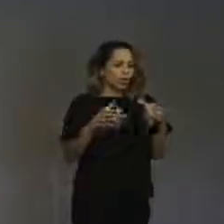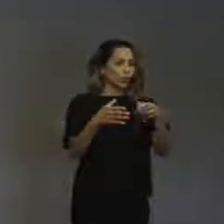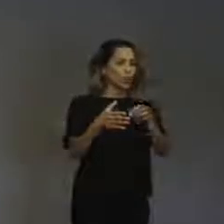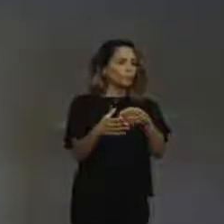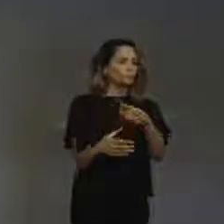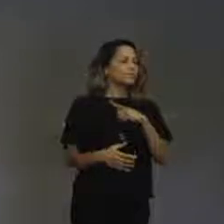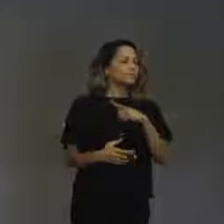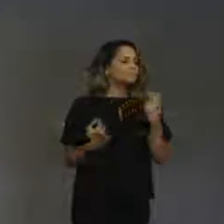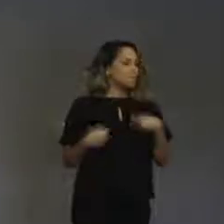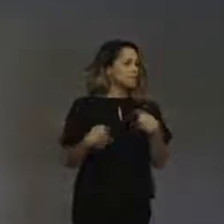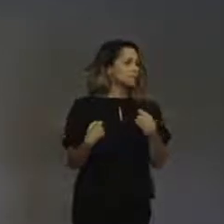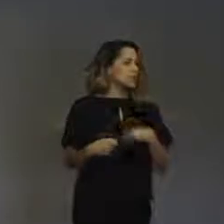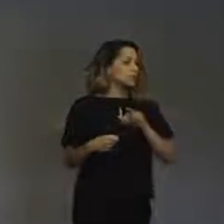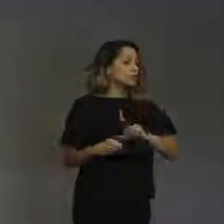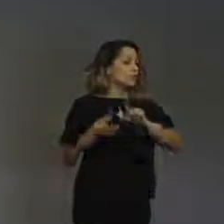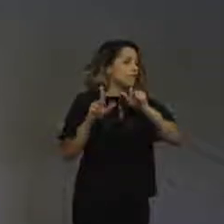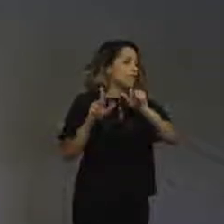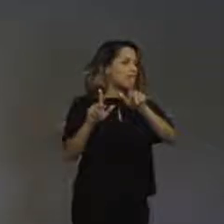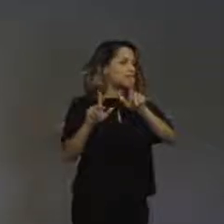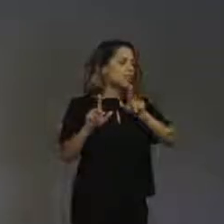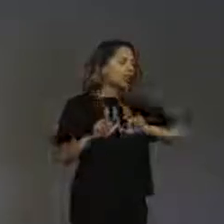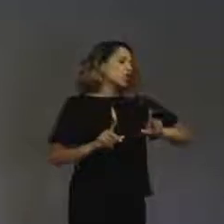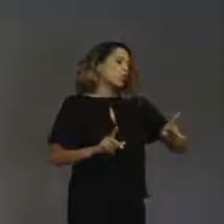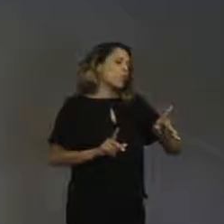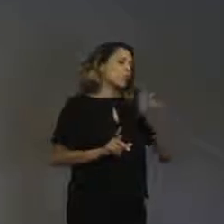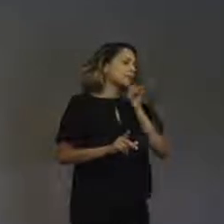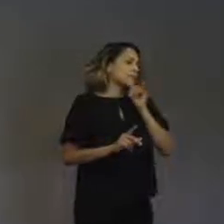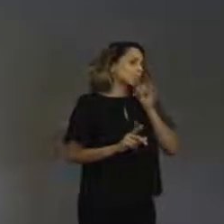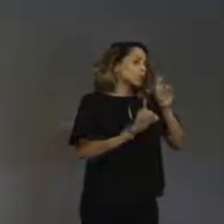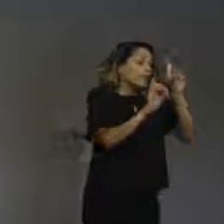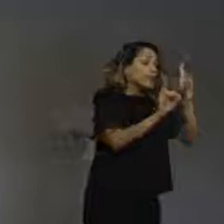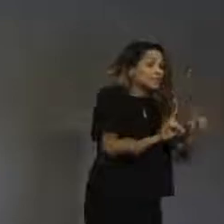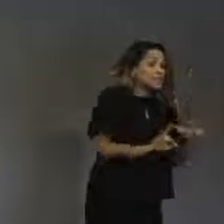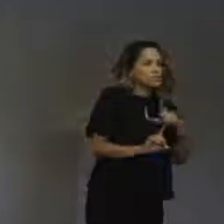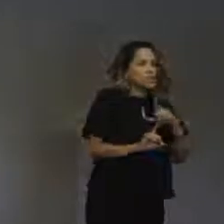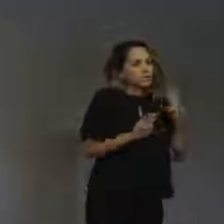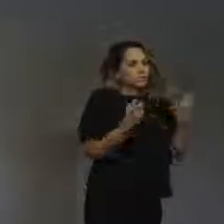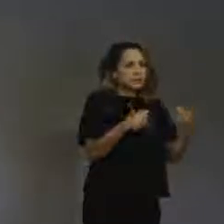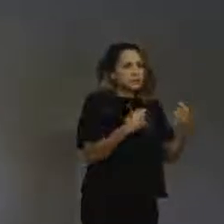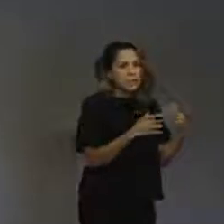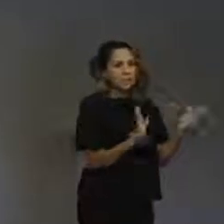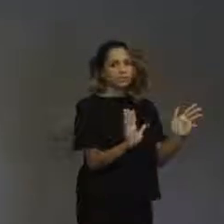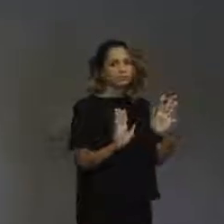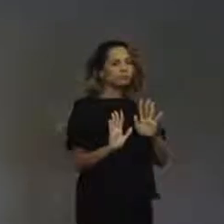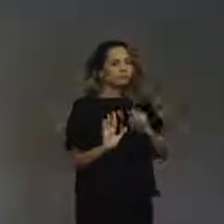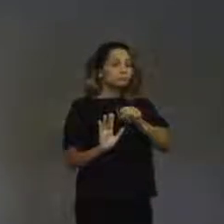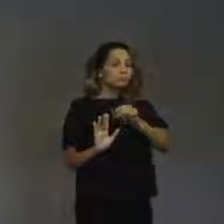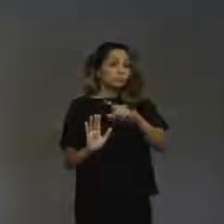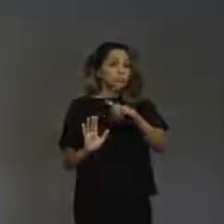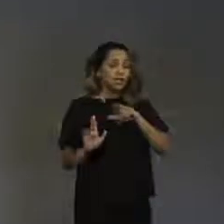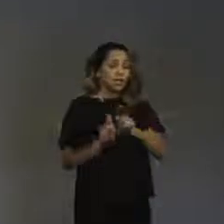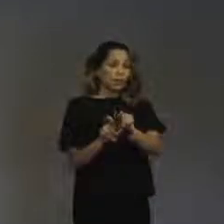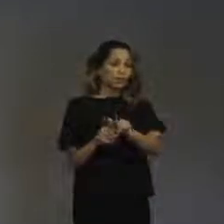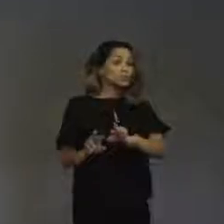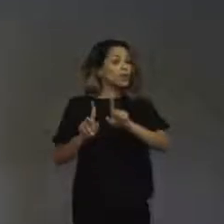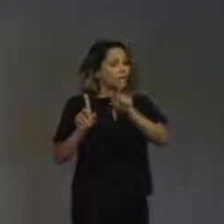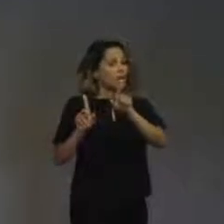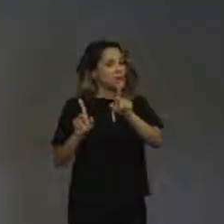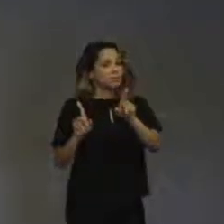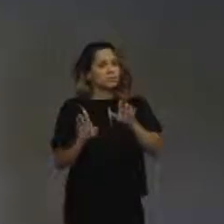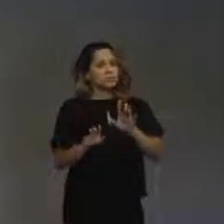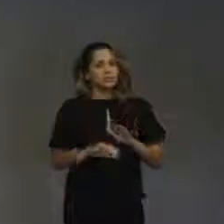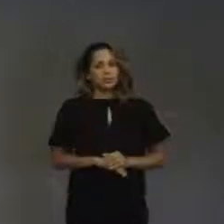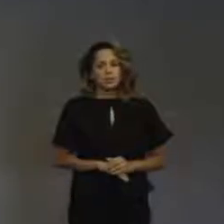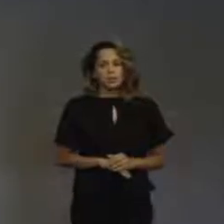necessidade distinta. É mulher, não é necessidade especial com uma pessoa que tem uma deficiência, mas é uma necessidade distinta. E a gente tem que entender, primeiro, se a gente não tivesse